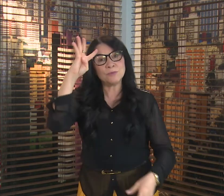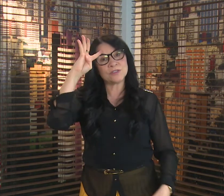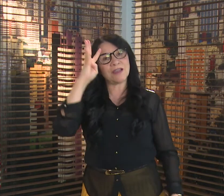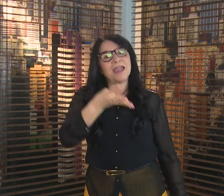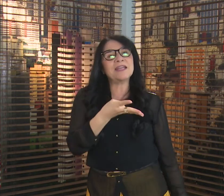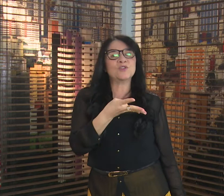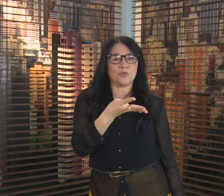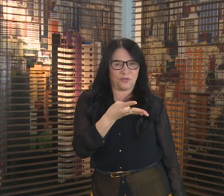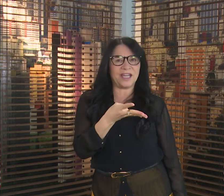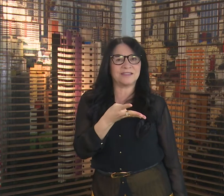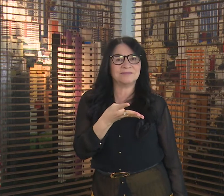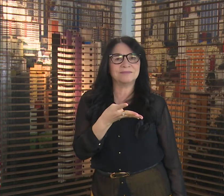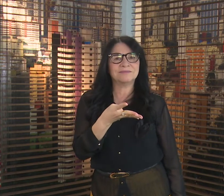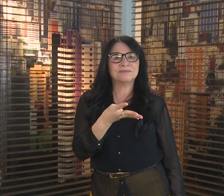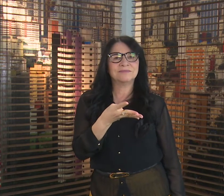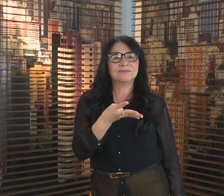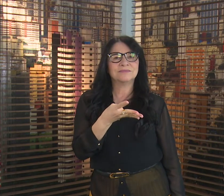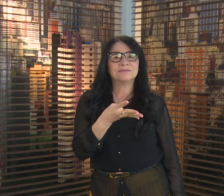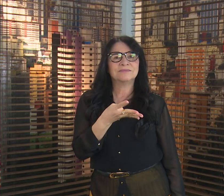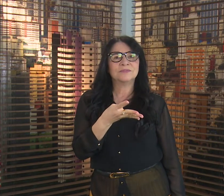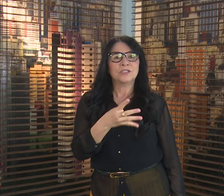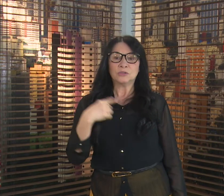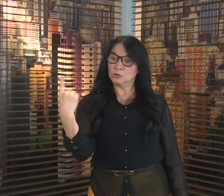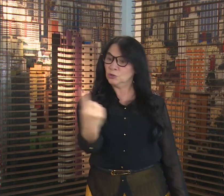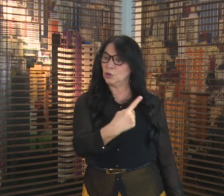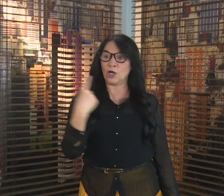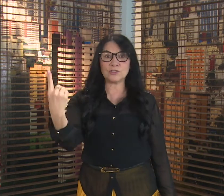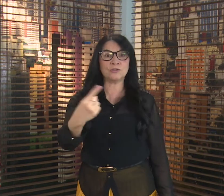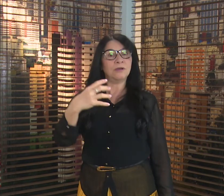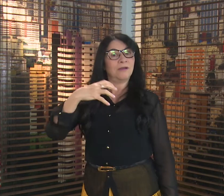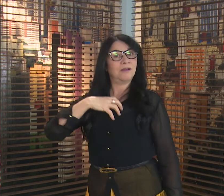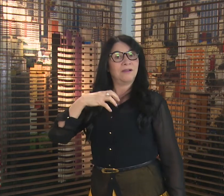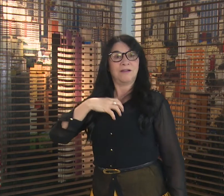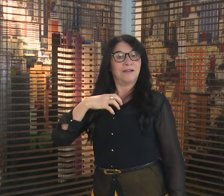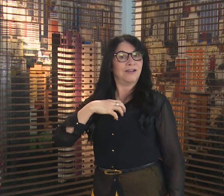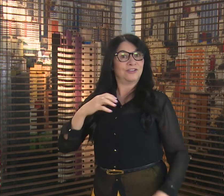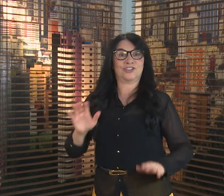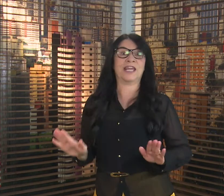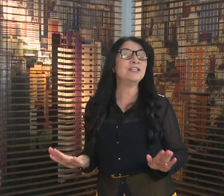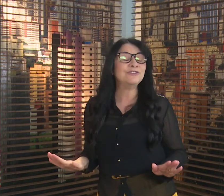queremos resolver do nosso jeito.